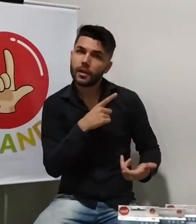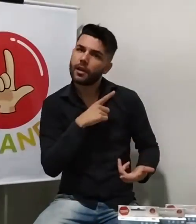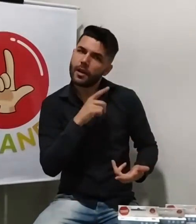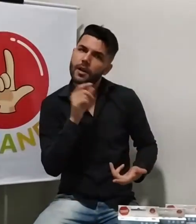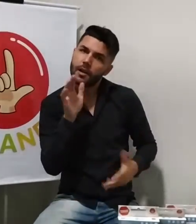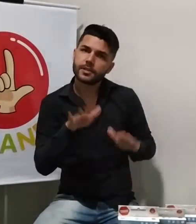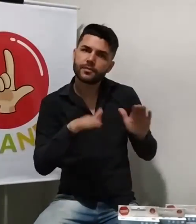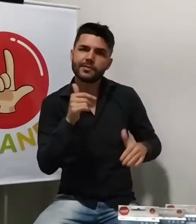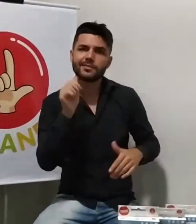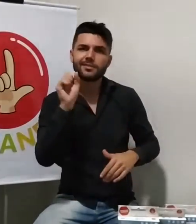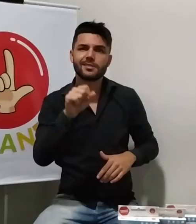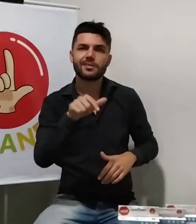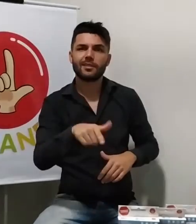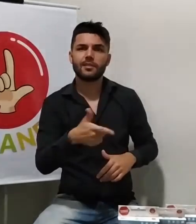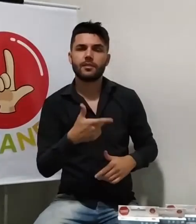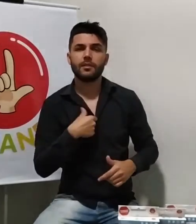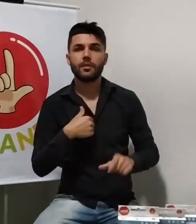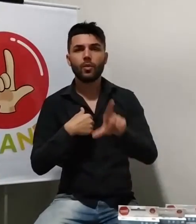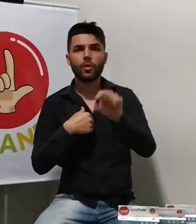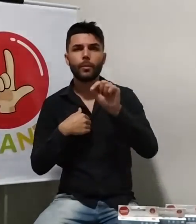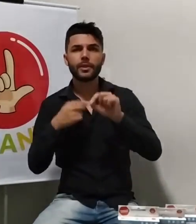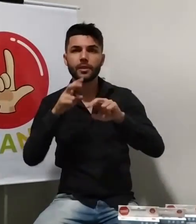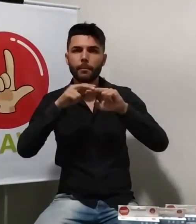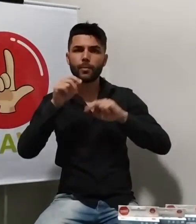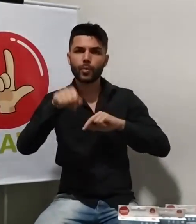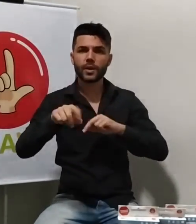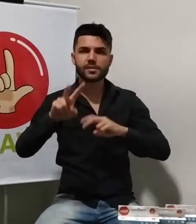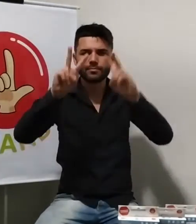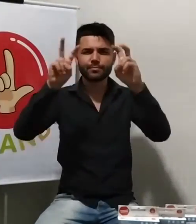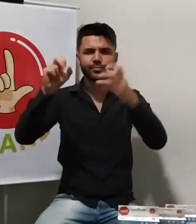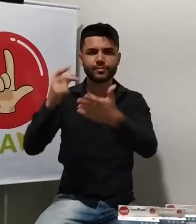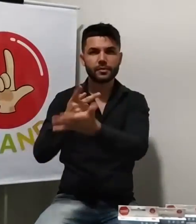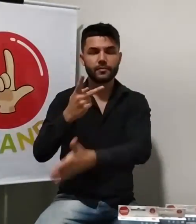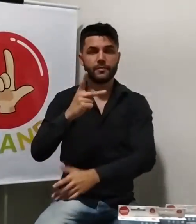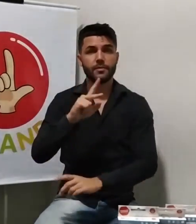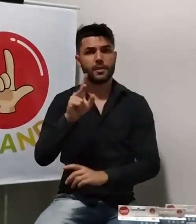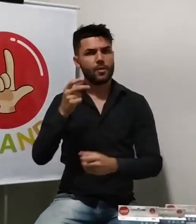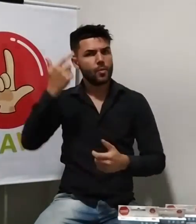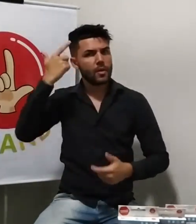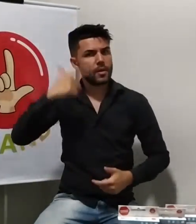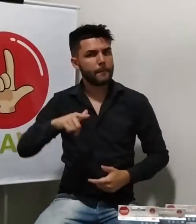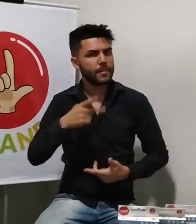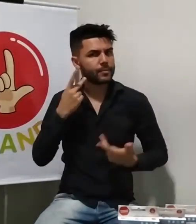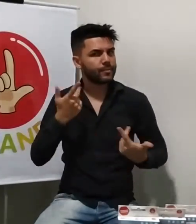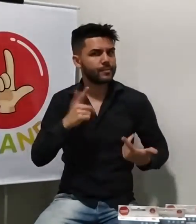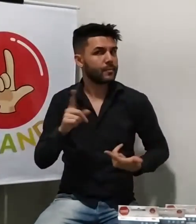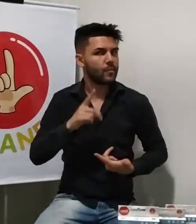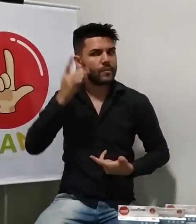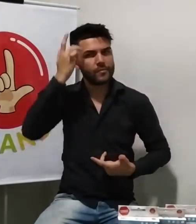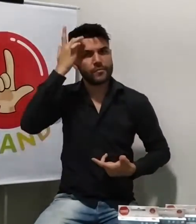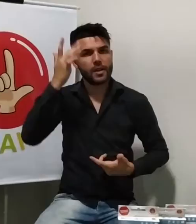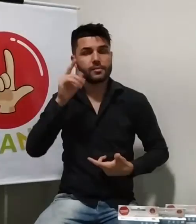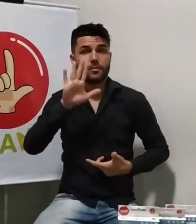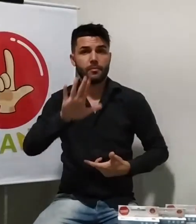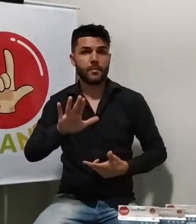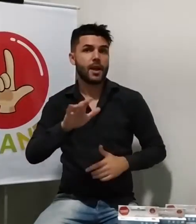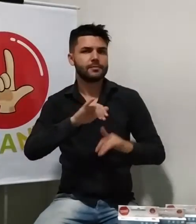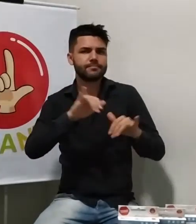optam em serem afetadas por essa situação, e de novo eu repito, não é fácil, não é moleza, não é isso que eu tô falando, mas eu me lembro bem que eu não estava